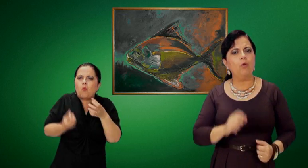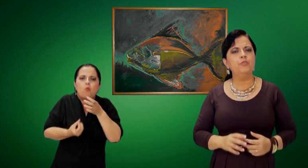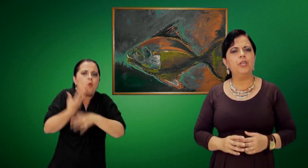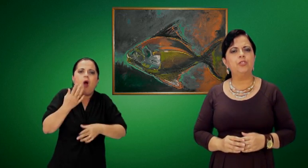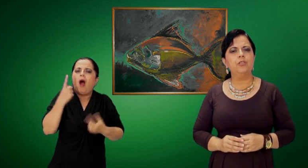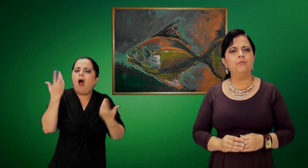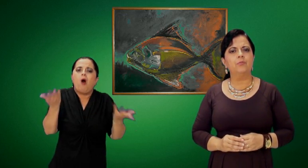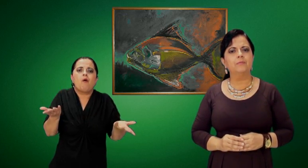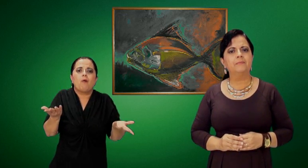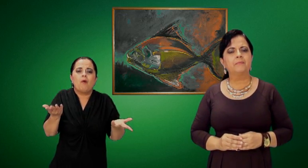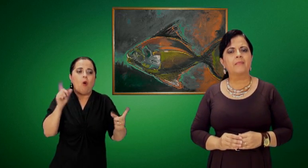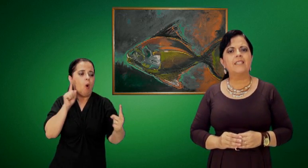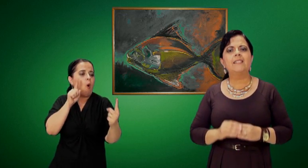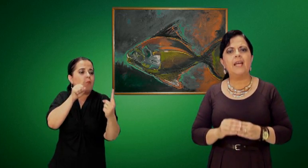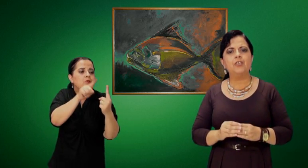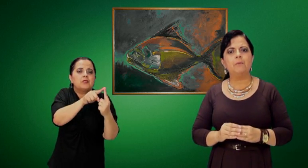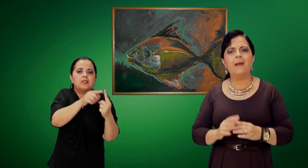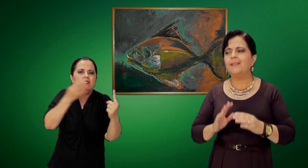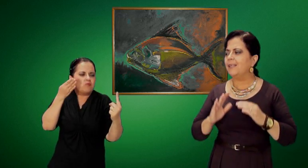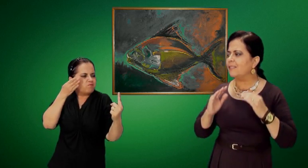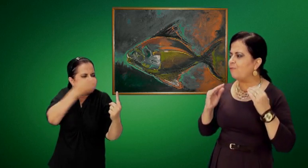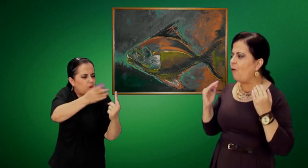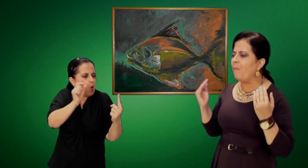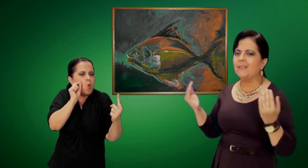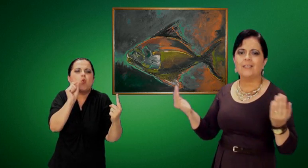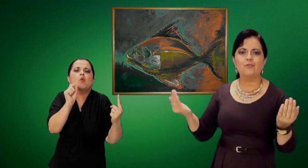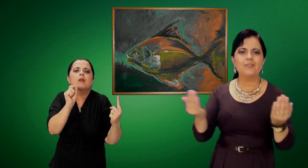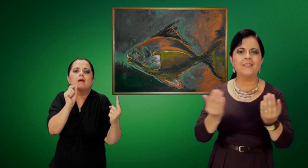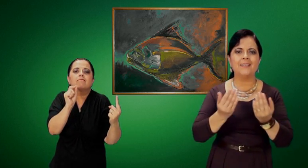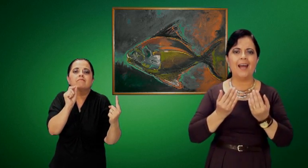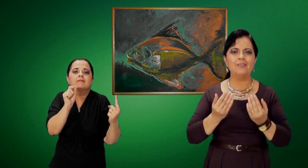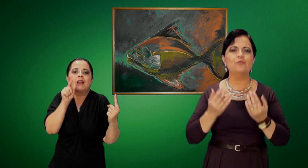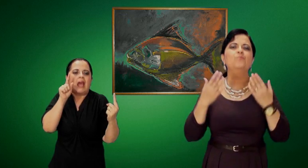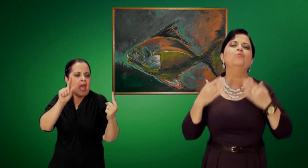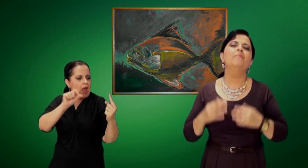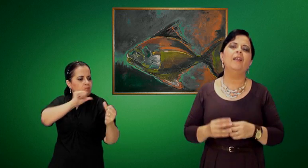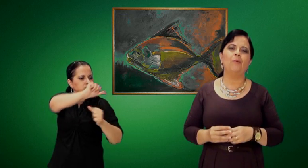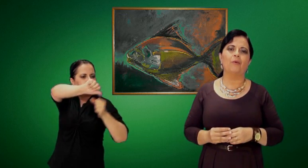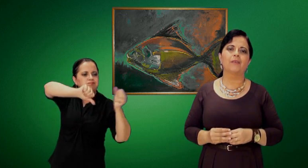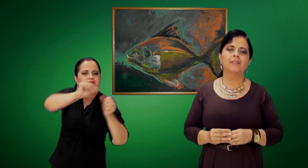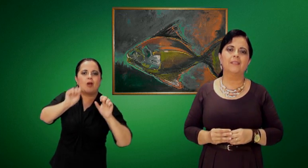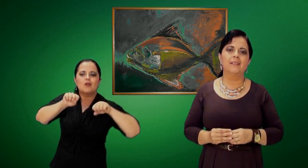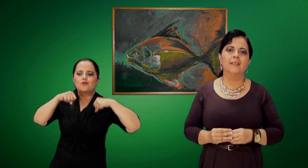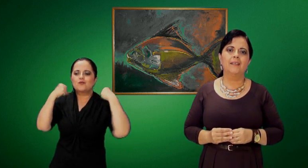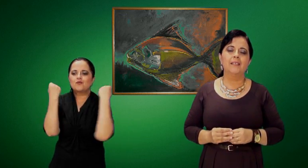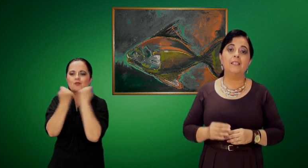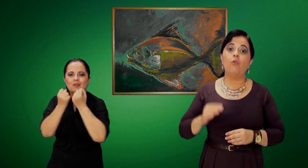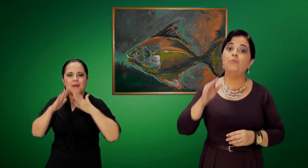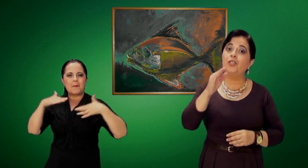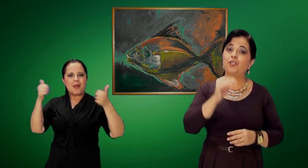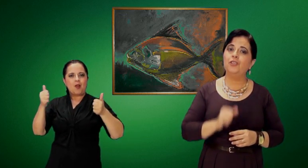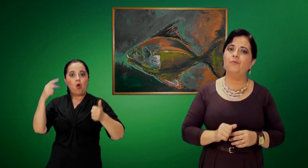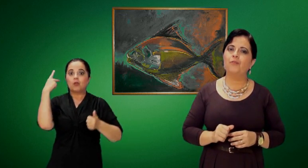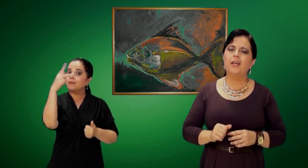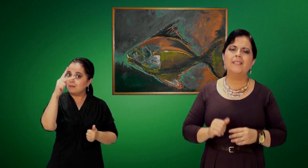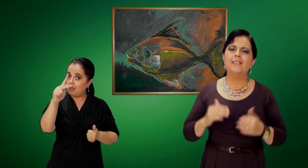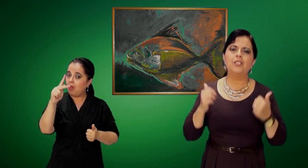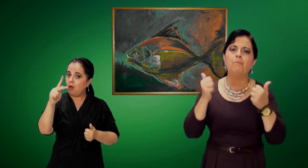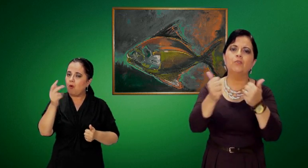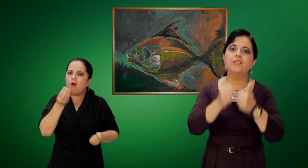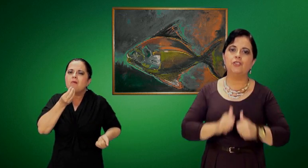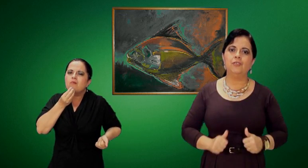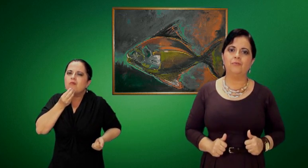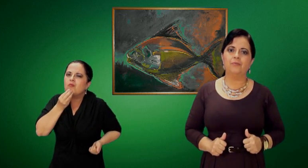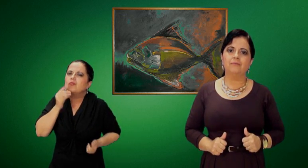Espero que seu objetivo seja para transformar essa sociedade num mundo melhor. Seu objetivo